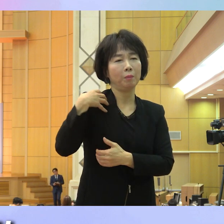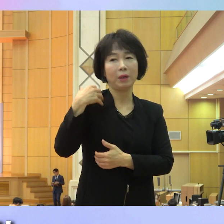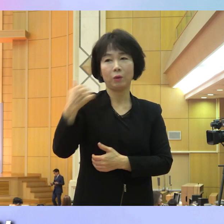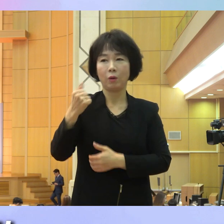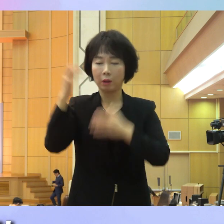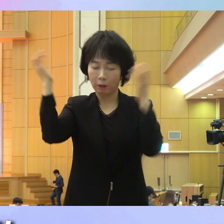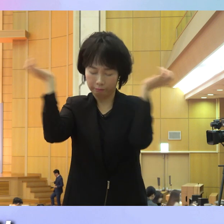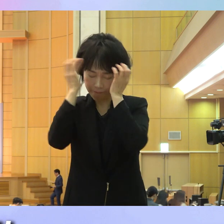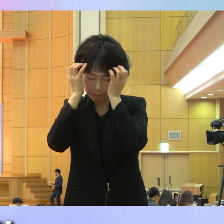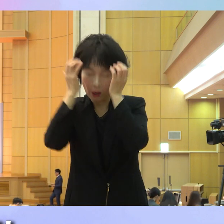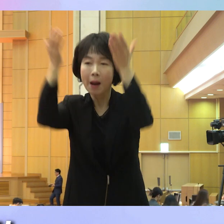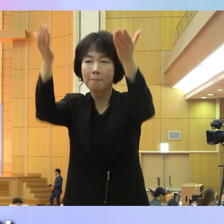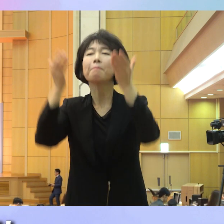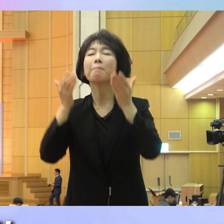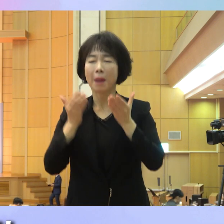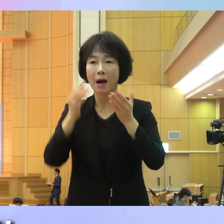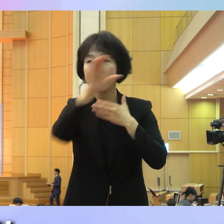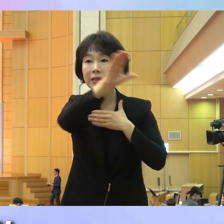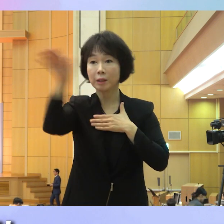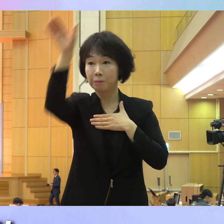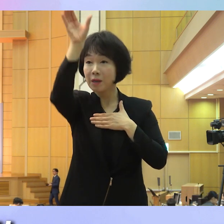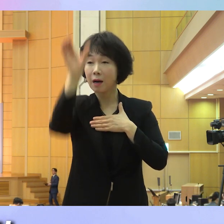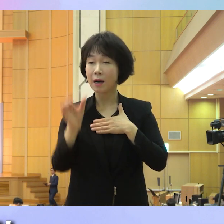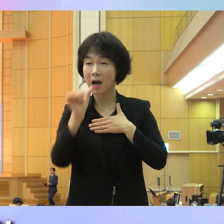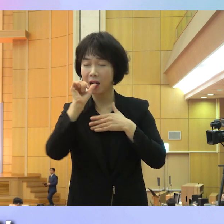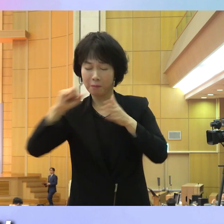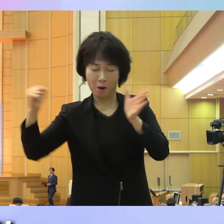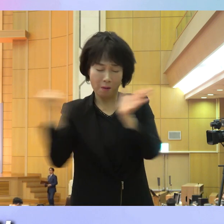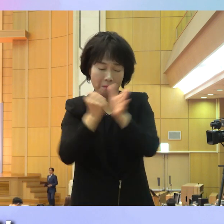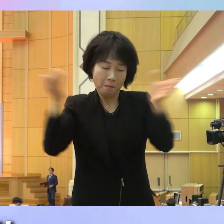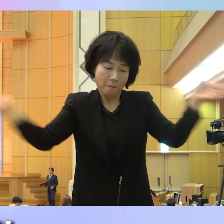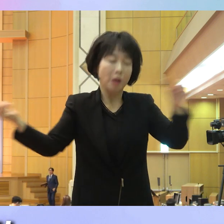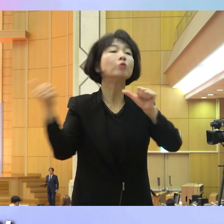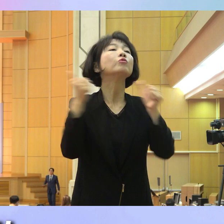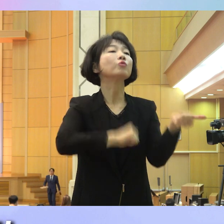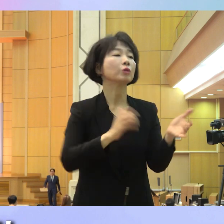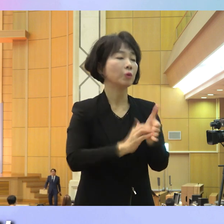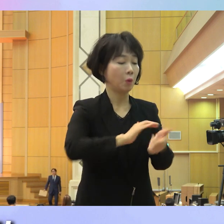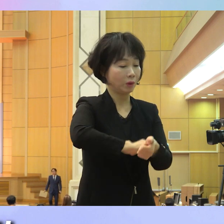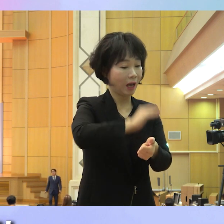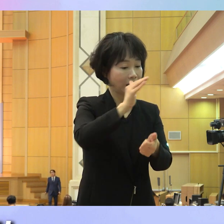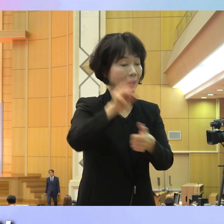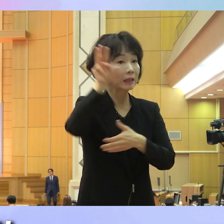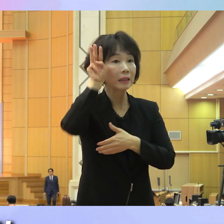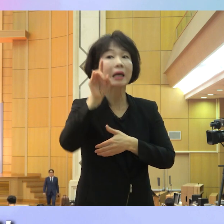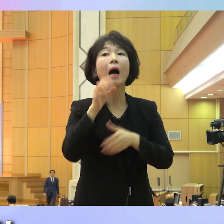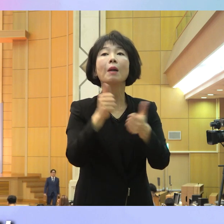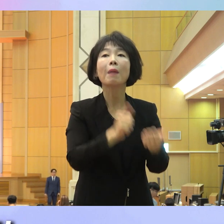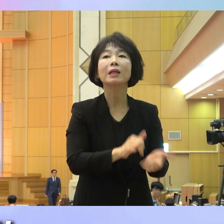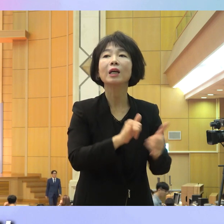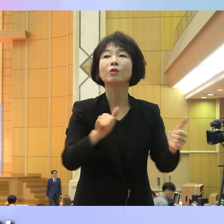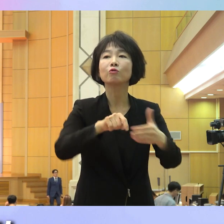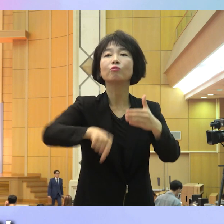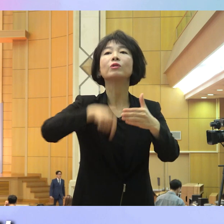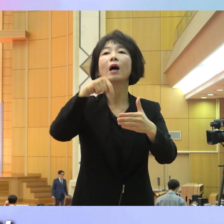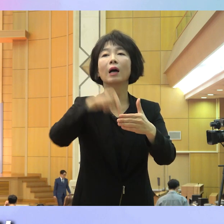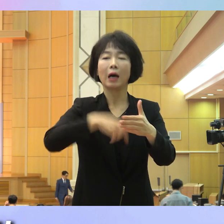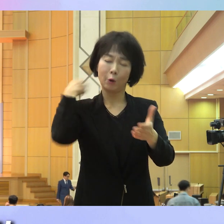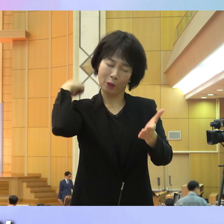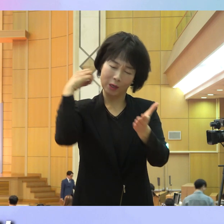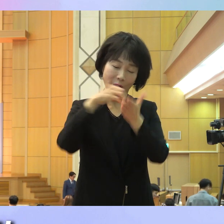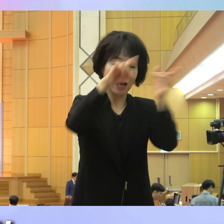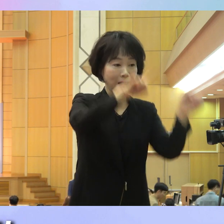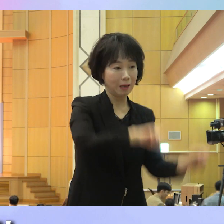본디오 빌라도에게 고난을 받으사 십자가에 못 박혀 죽으시고 장사한 지 사흘 만에 죽은